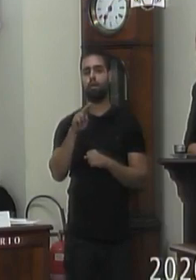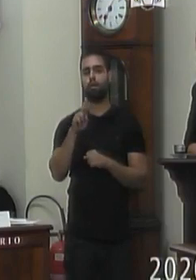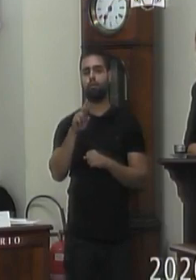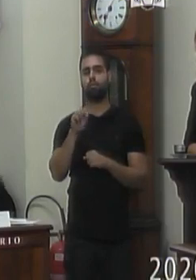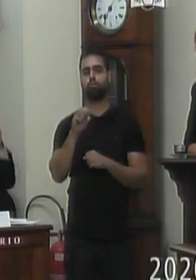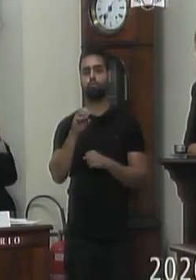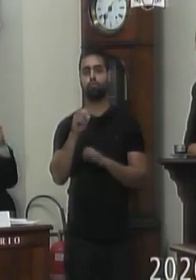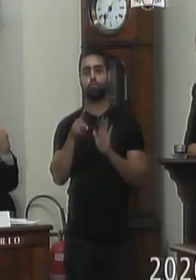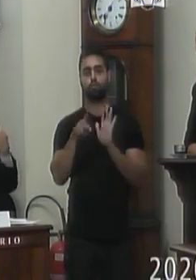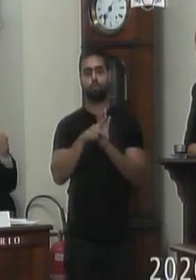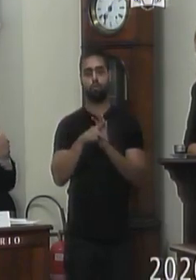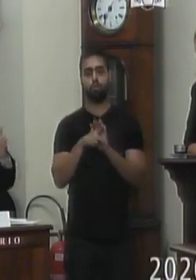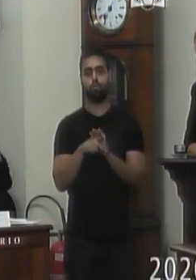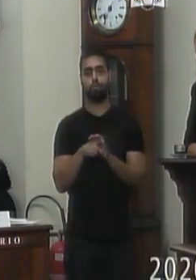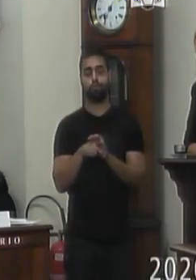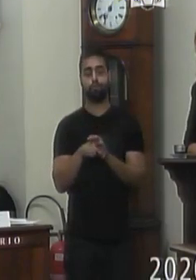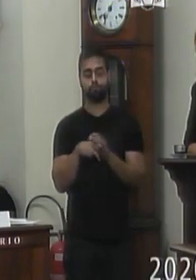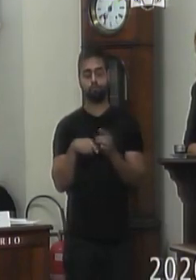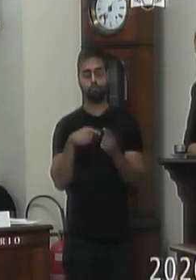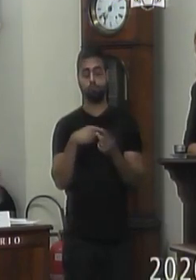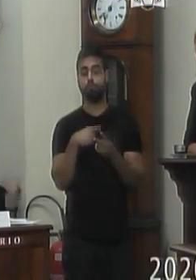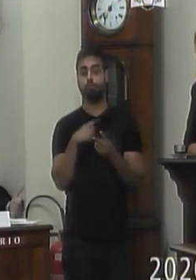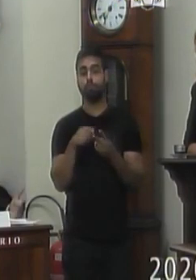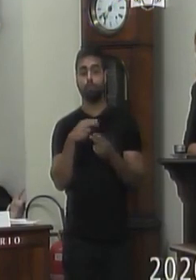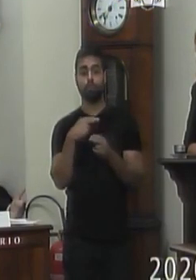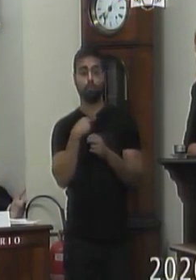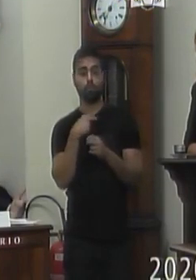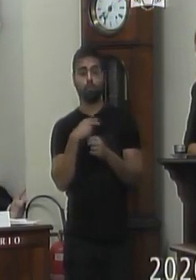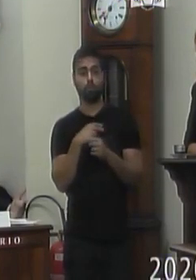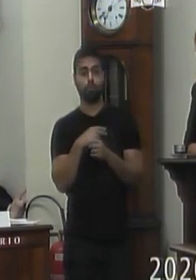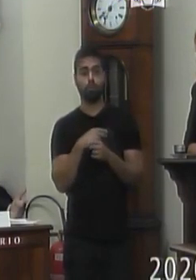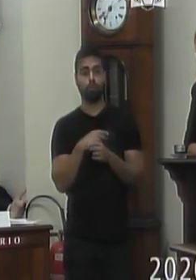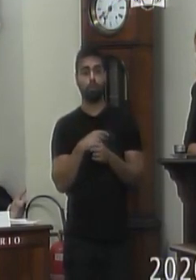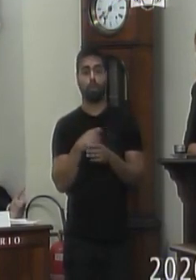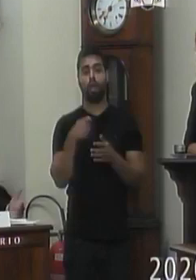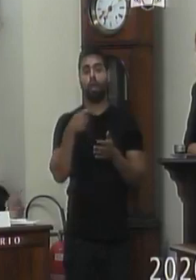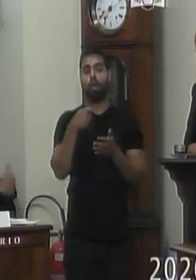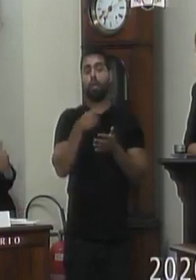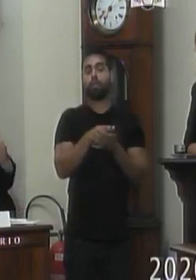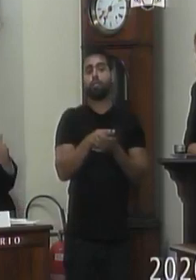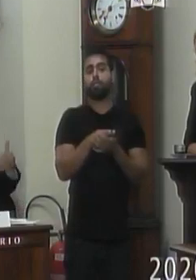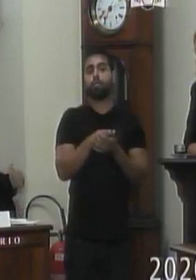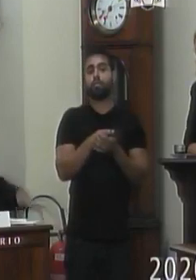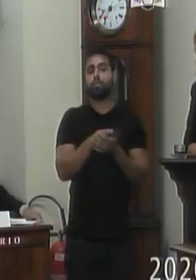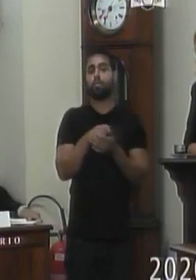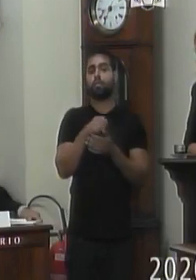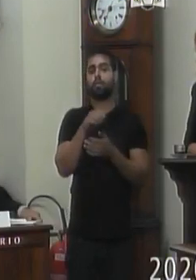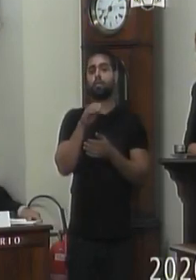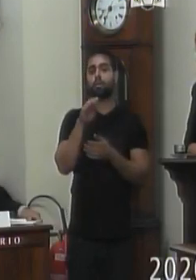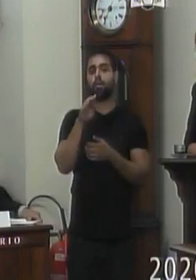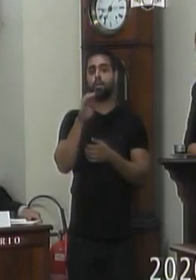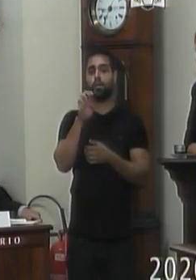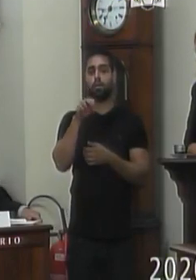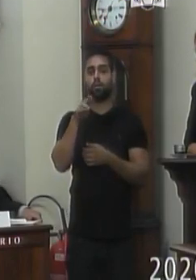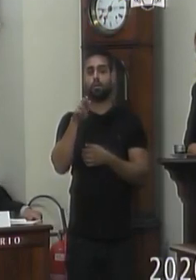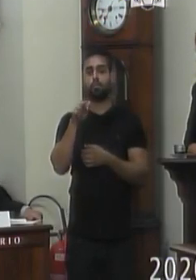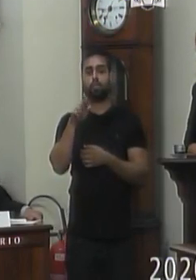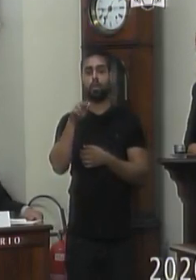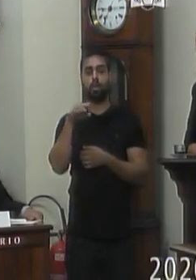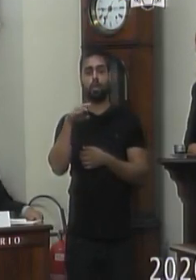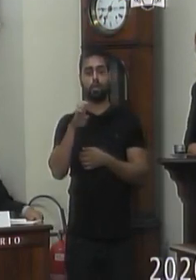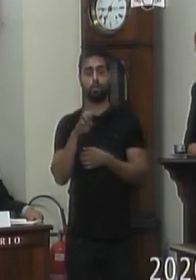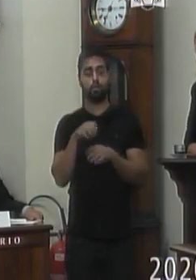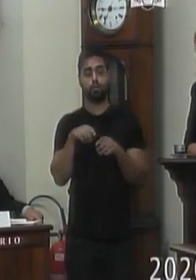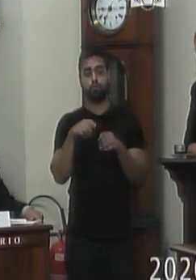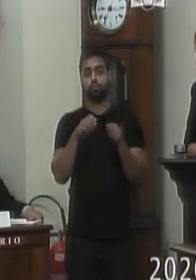próprios em relação a isso? E aí eu não posso deixar de falar do taxa de embarque dos ônibus, que é um pleito que tanto o